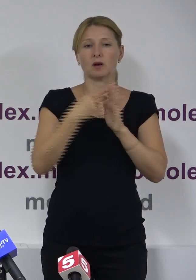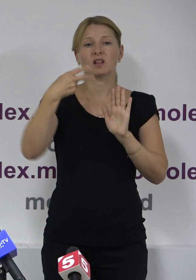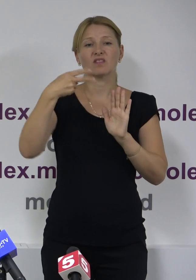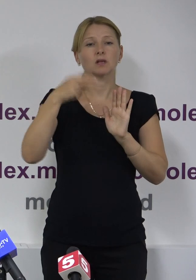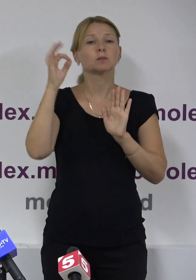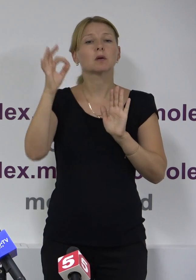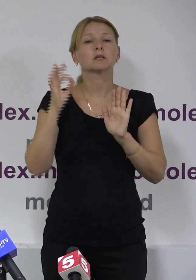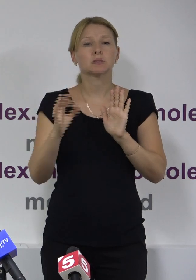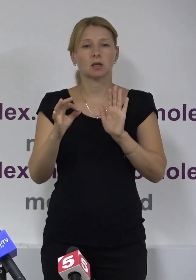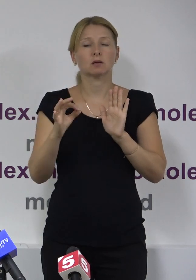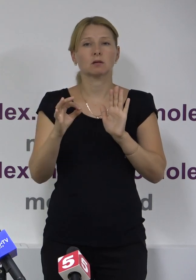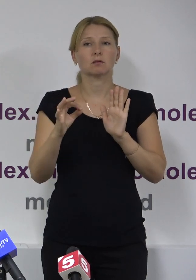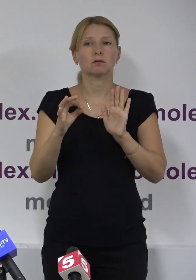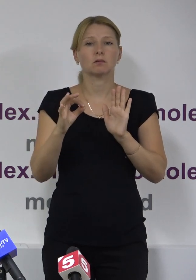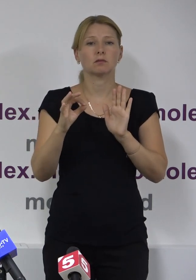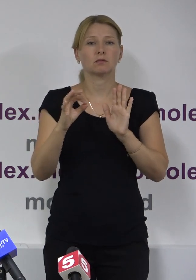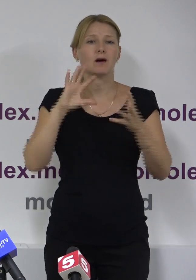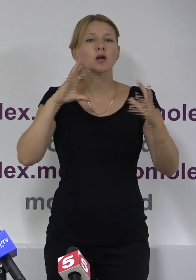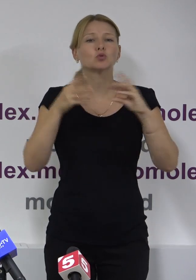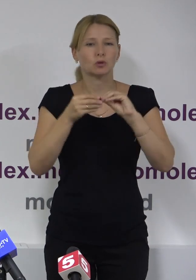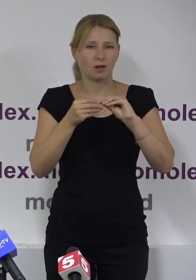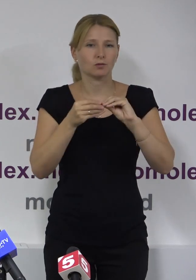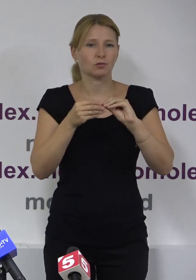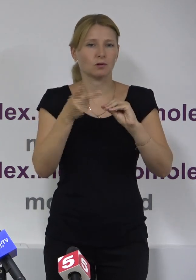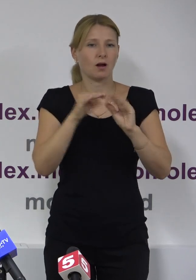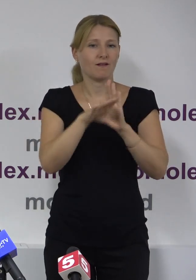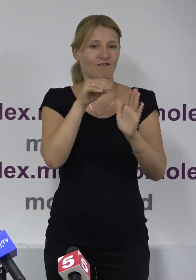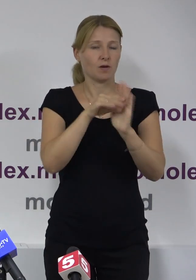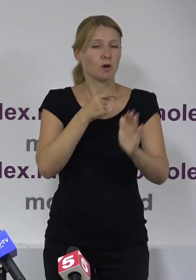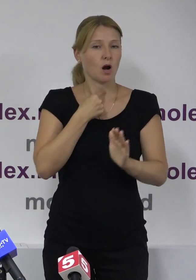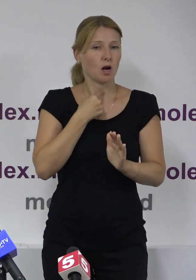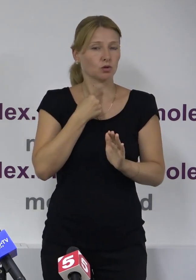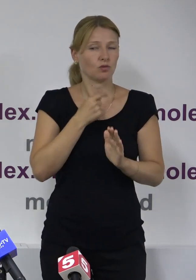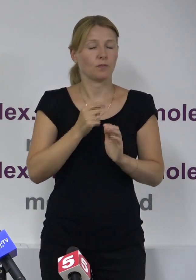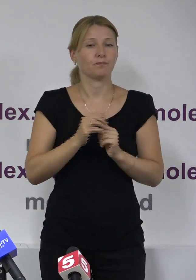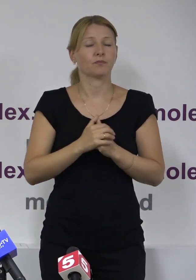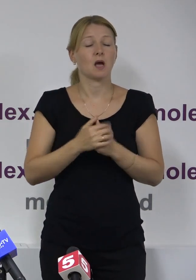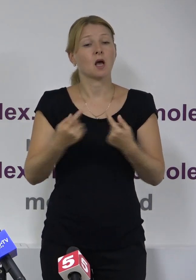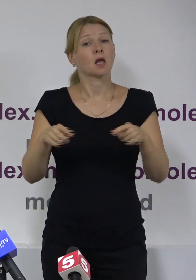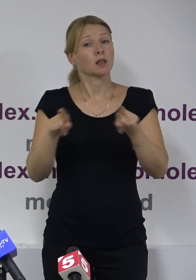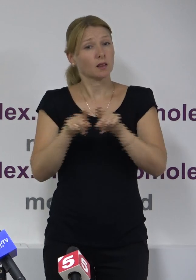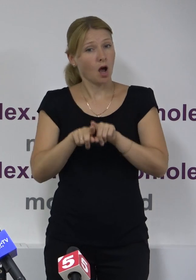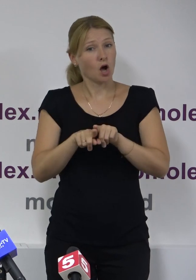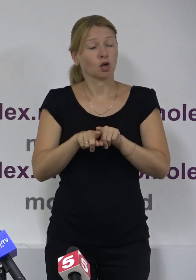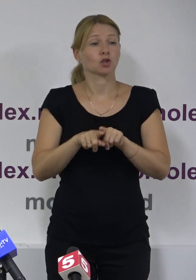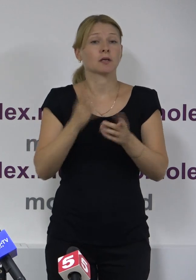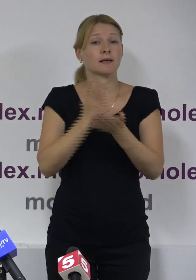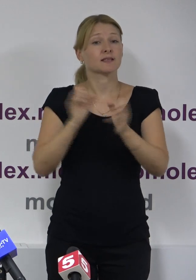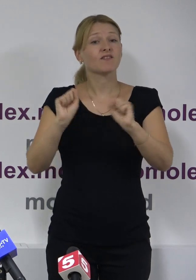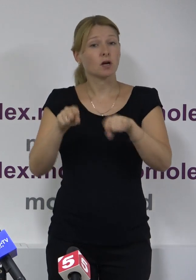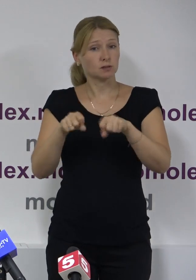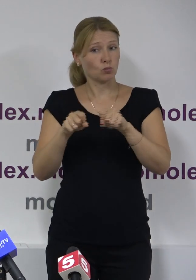20% pentru validarea rezultatelor alegerilor. La fel, este prevăzută